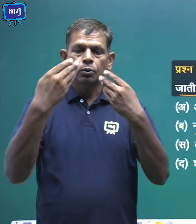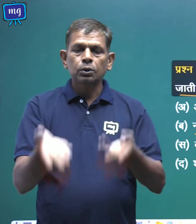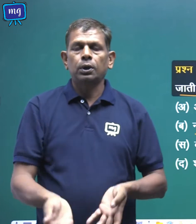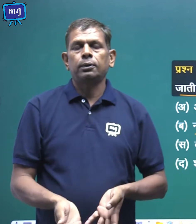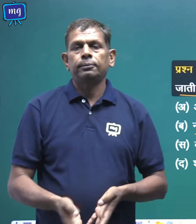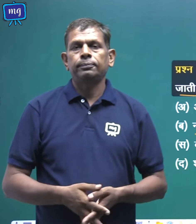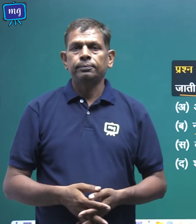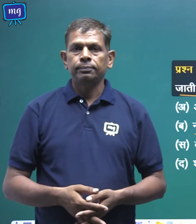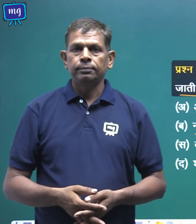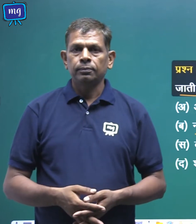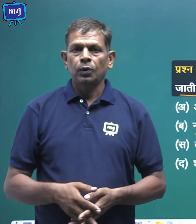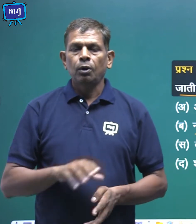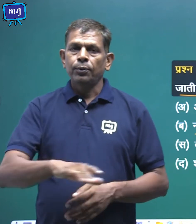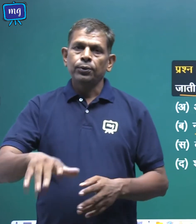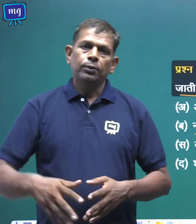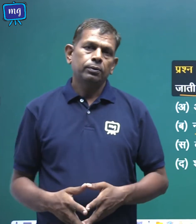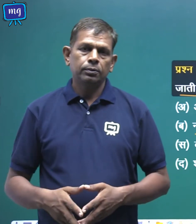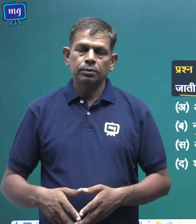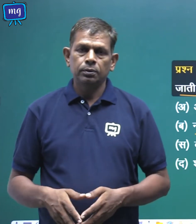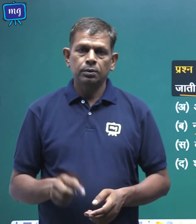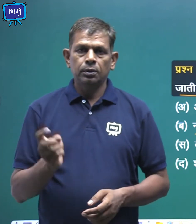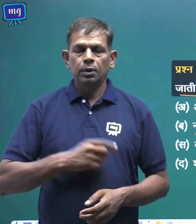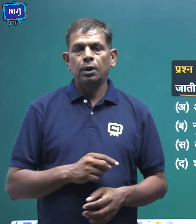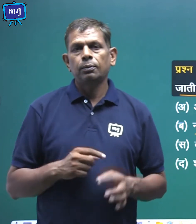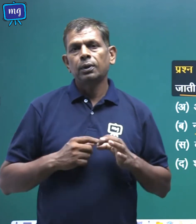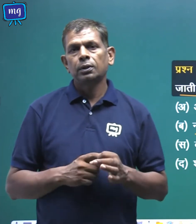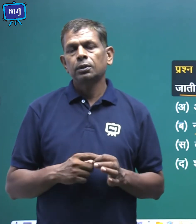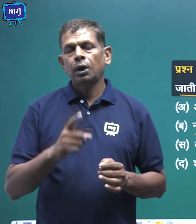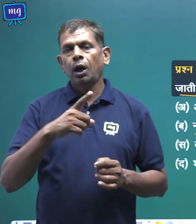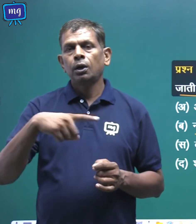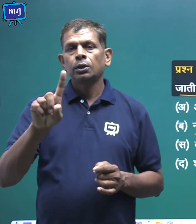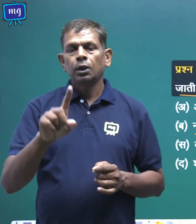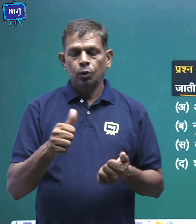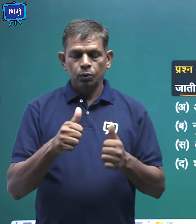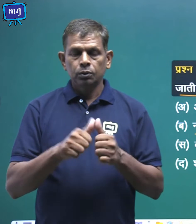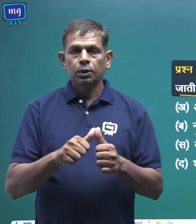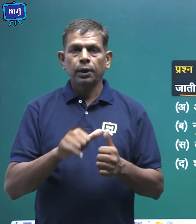छोड़ते हैं। तो बच्चों, इस प्रश्न का सही उत्तर है